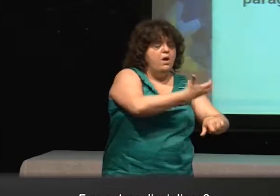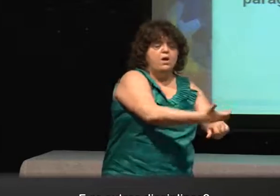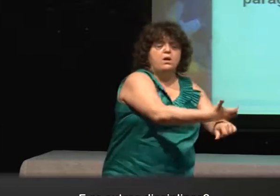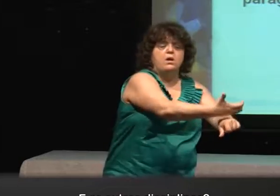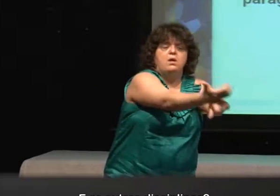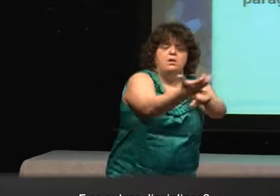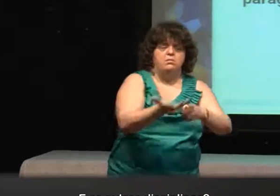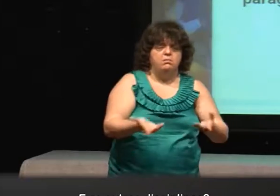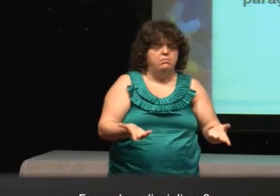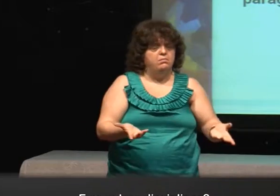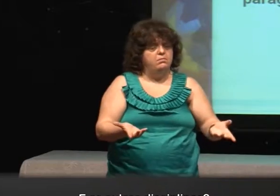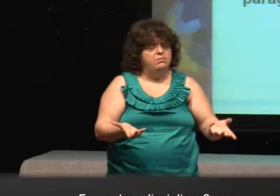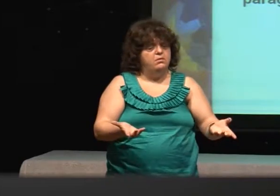E as outras disciplinas?